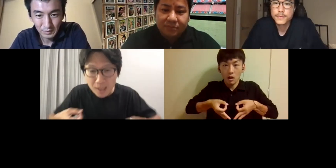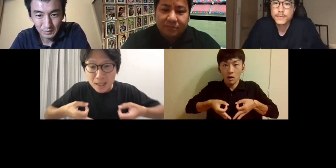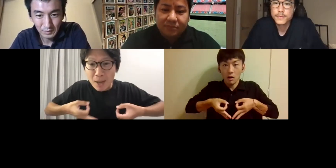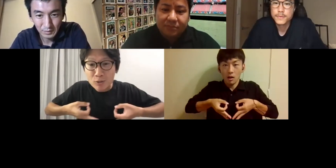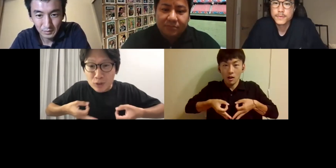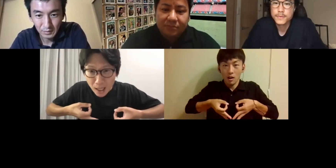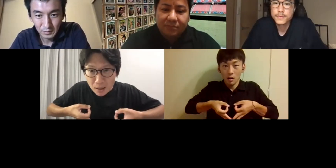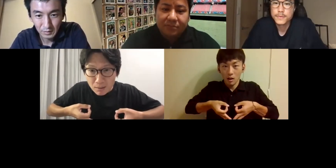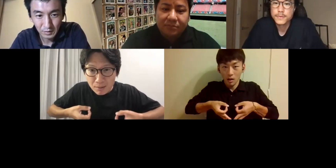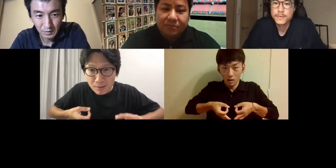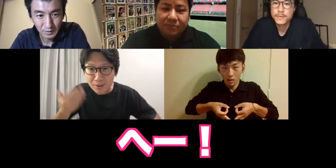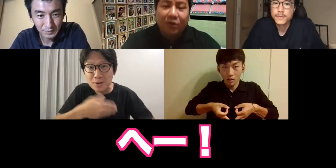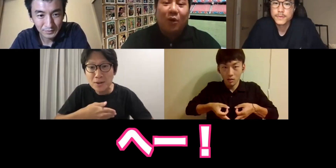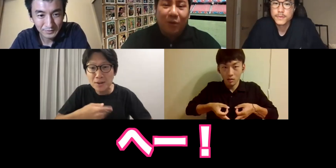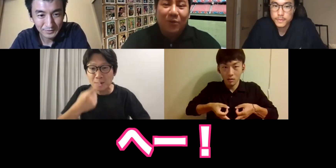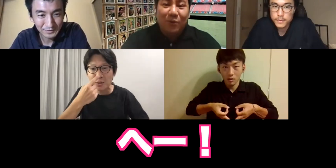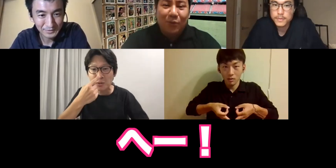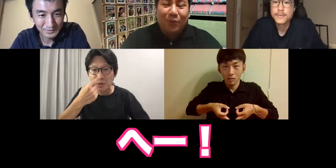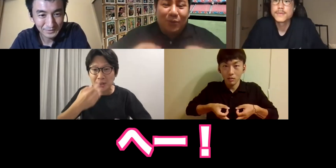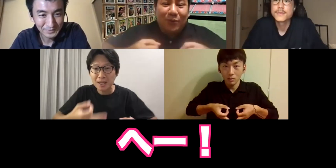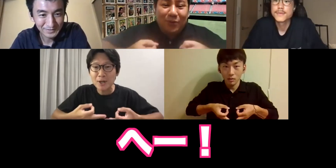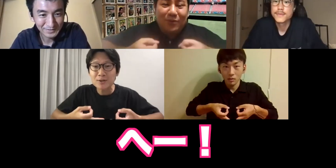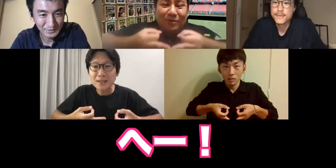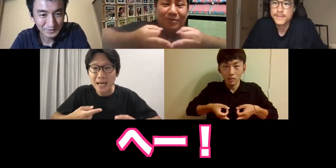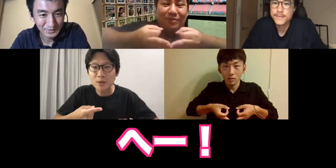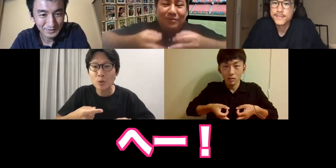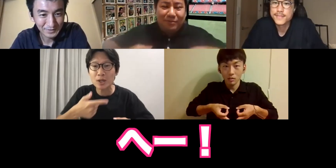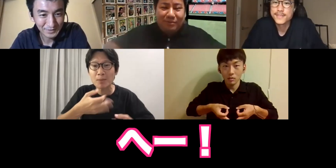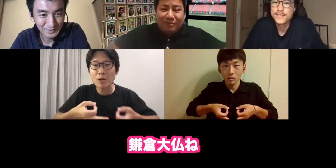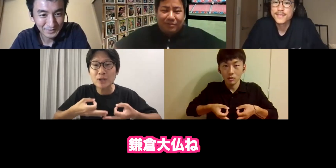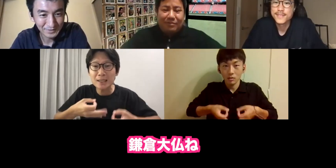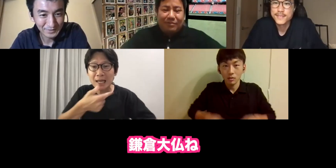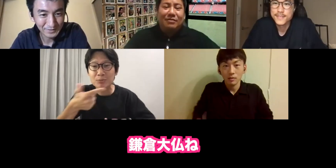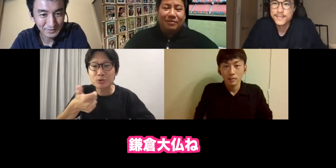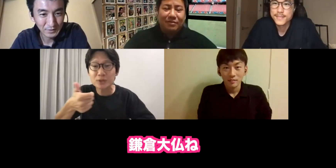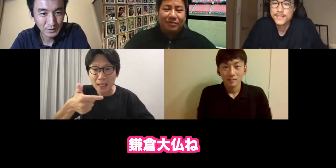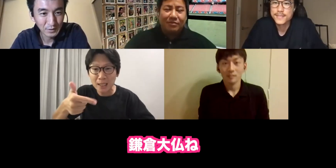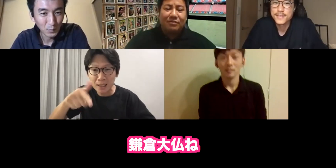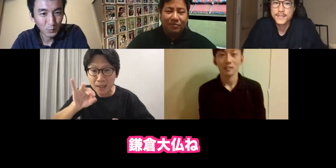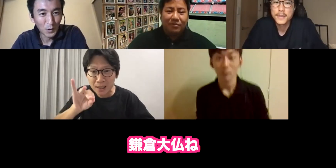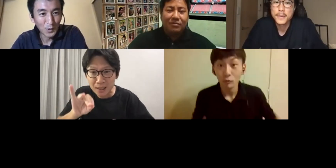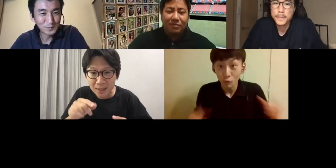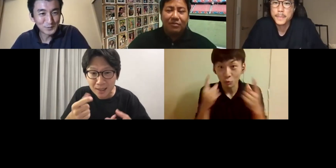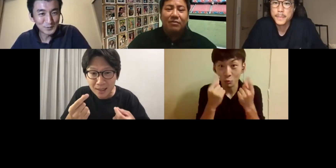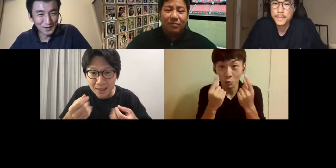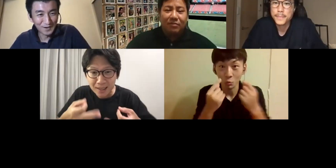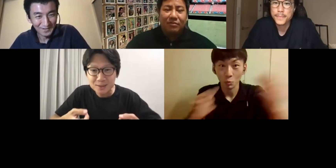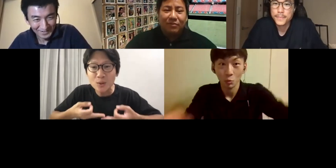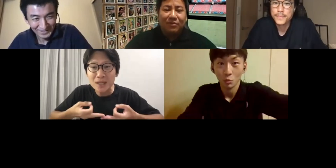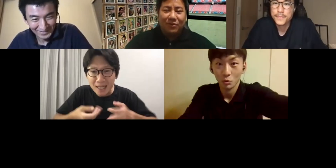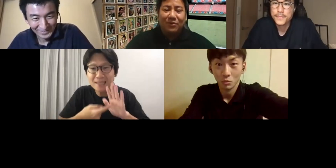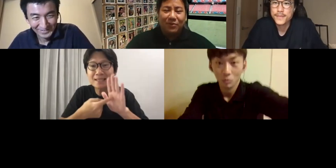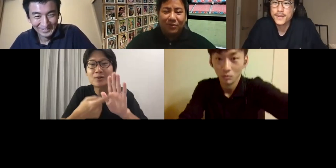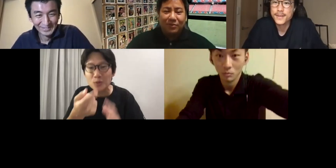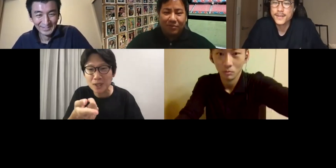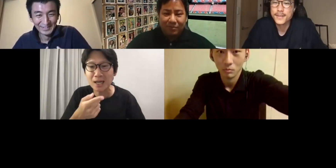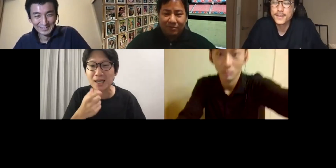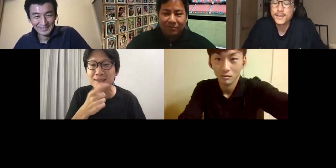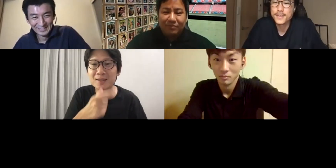鎌倉ええええええあの鎌倉偉大ですね動物どっから来てやる